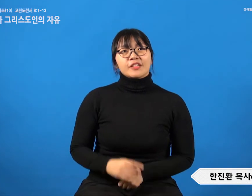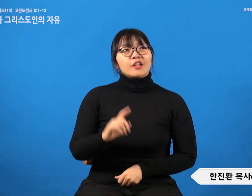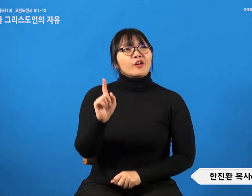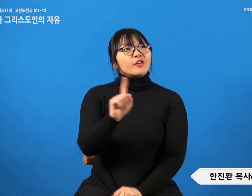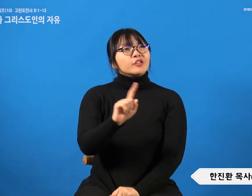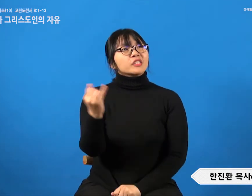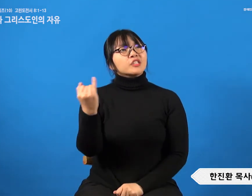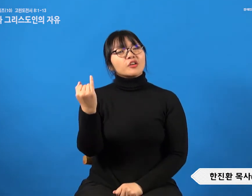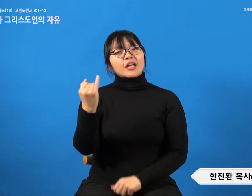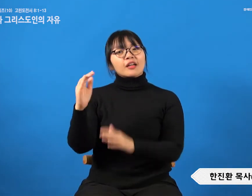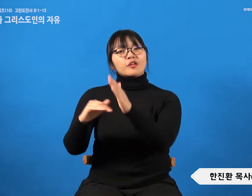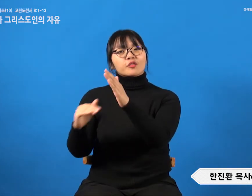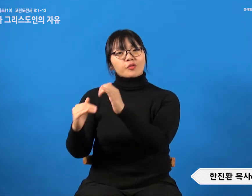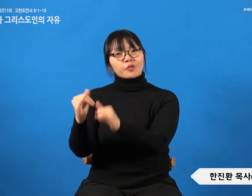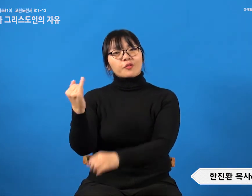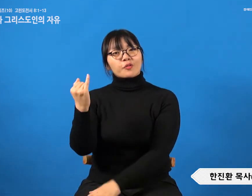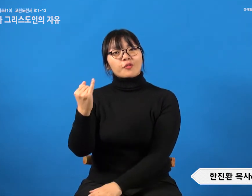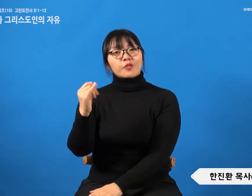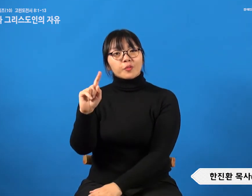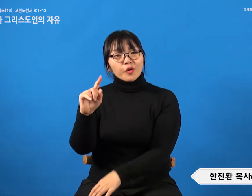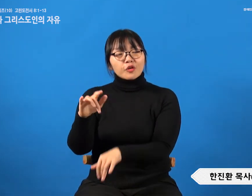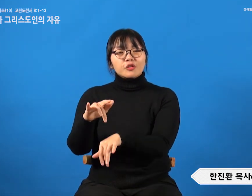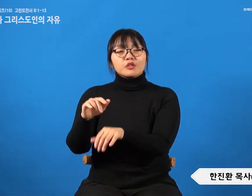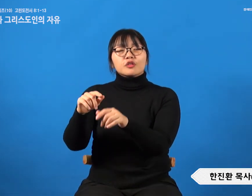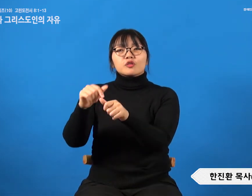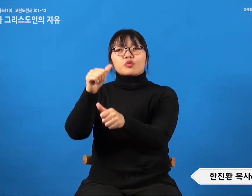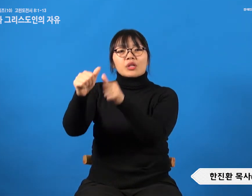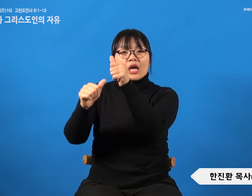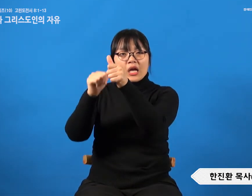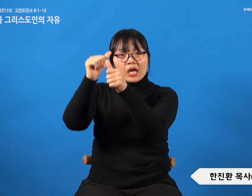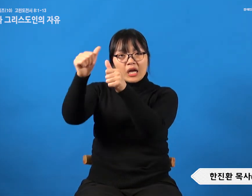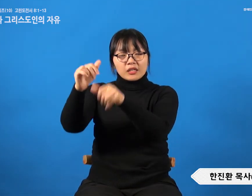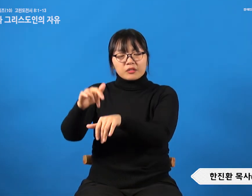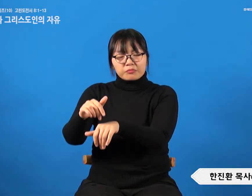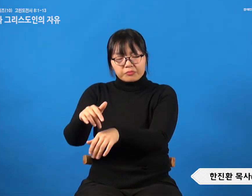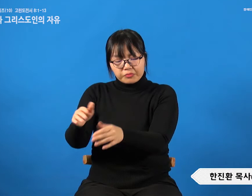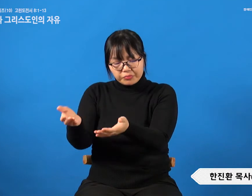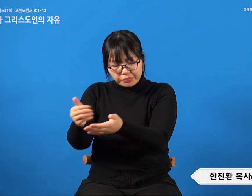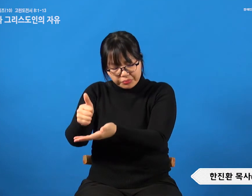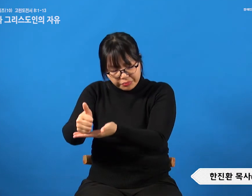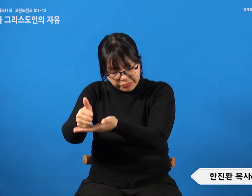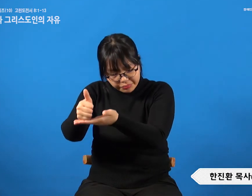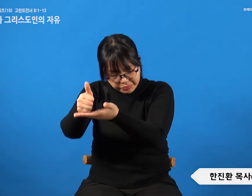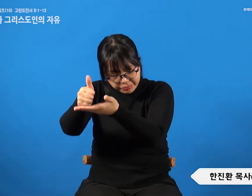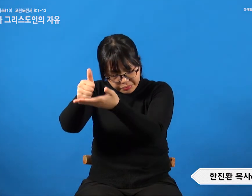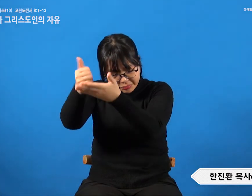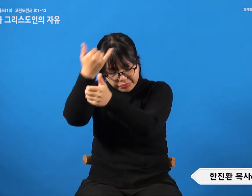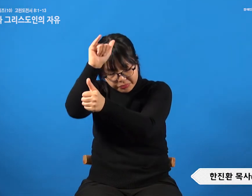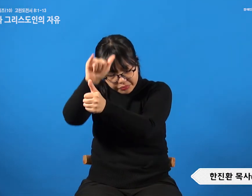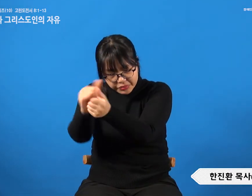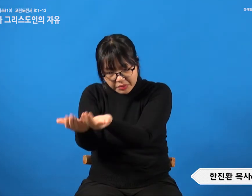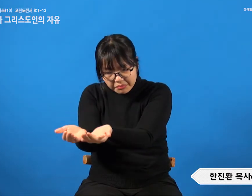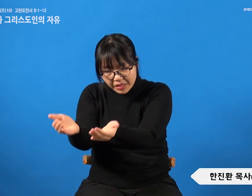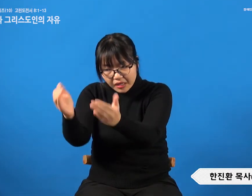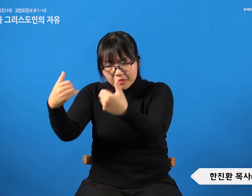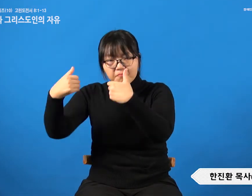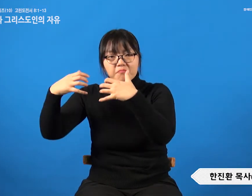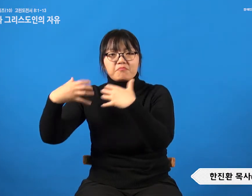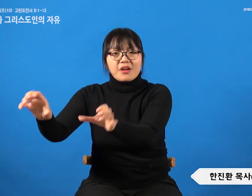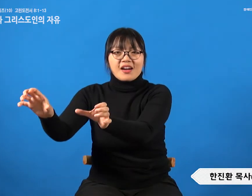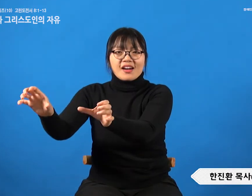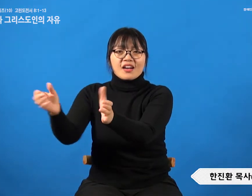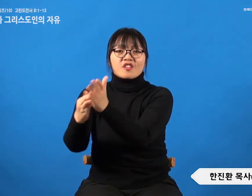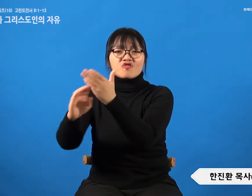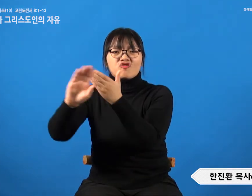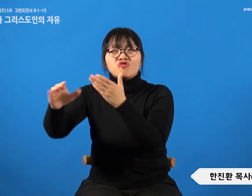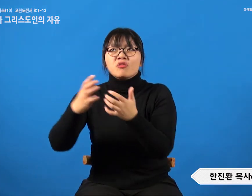어떤 여자 성도는 신주단지 그 부셔버리고 나서는 밤에 막 무서워서 잠을 통 못 자 하니까 할 수 없이